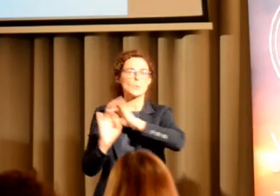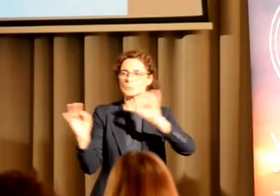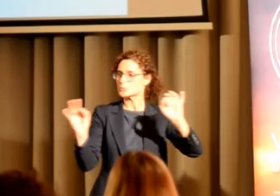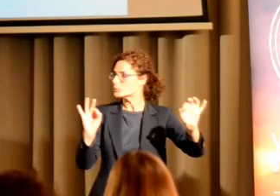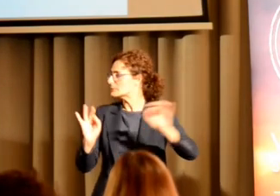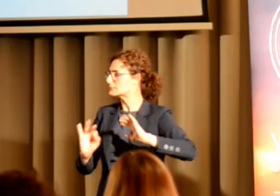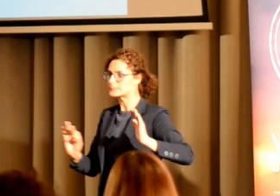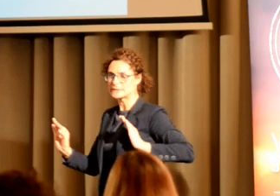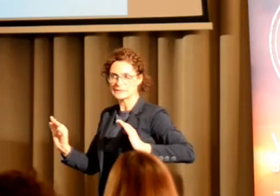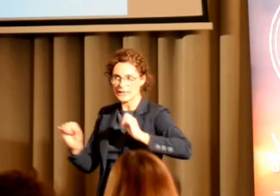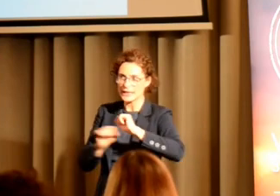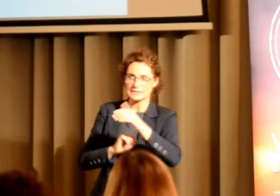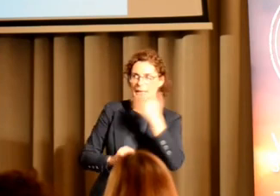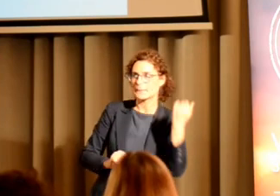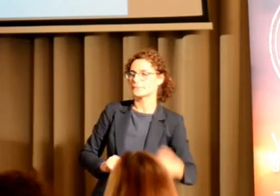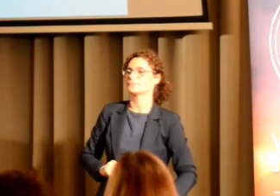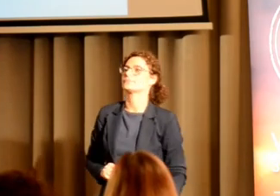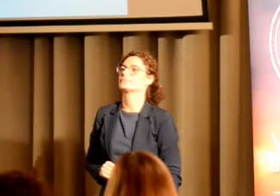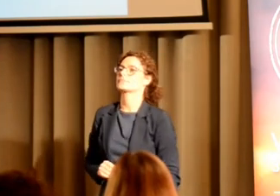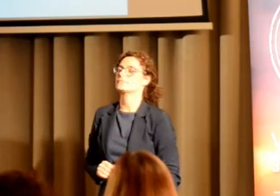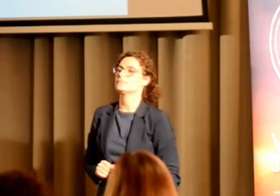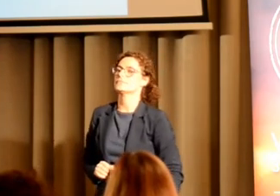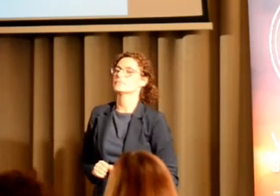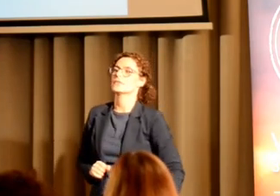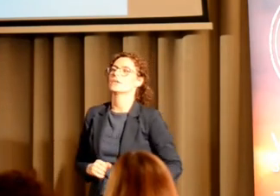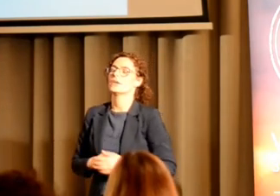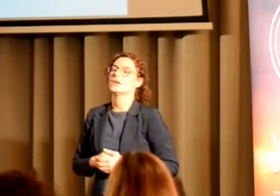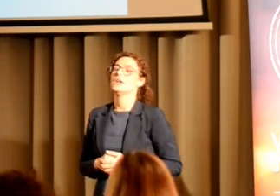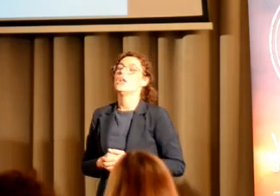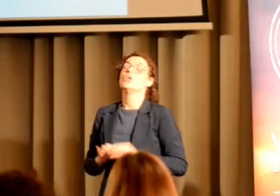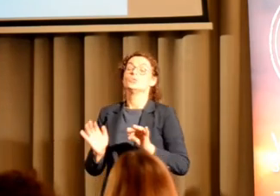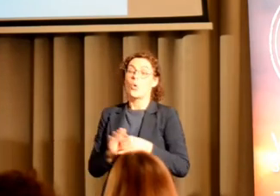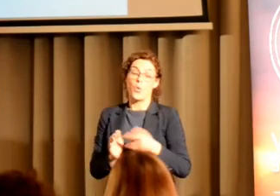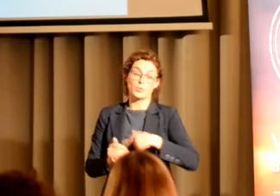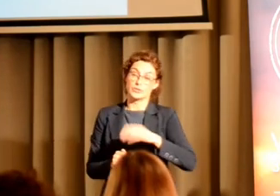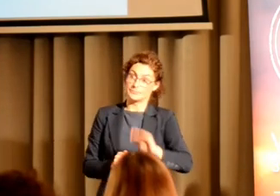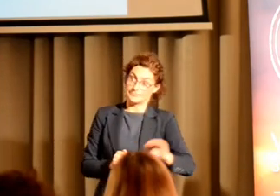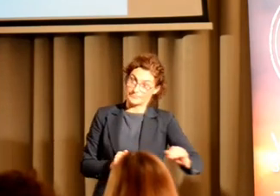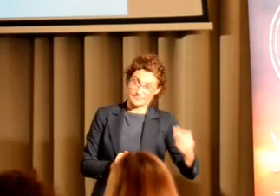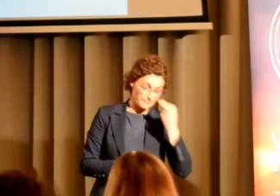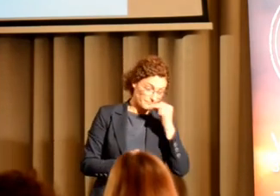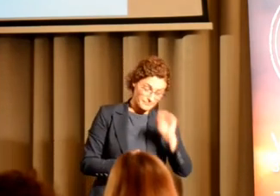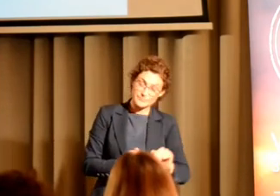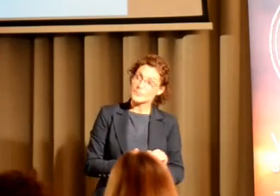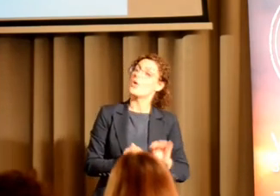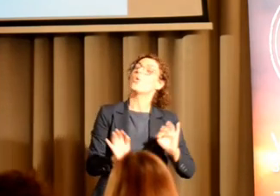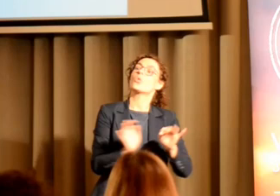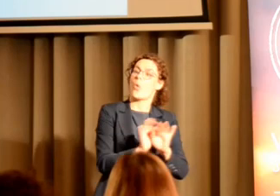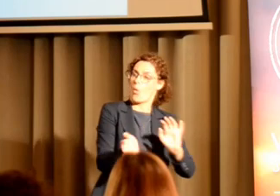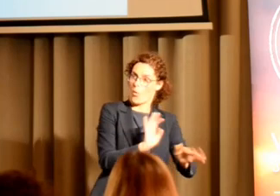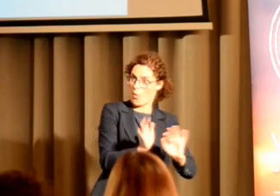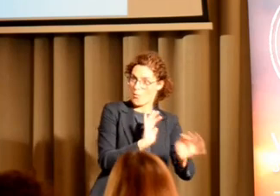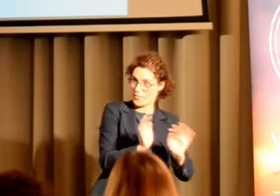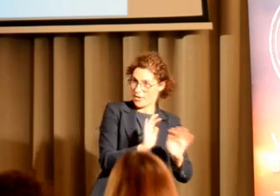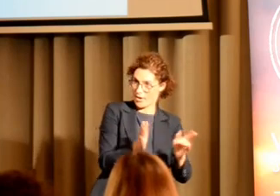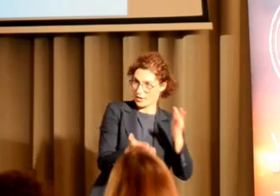są bezpieczne. W wychowie młodych, tych szczeniąt z danego roku, biorą udział także